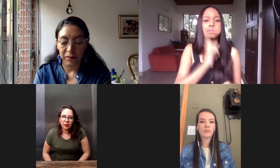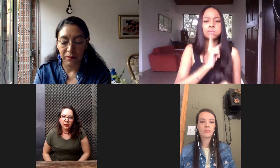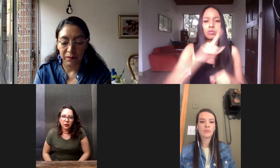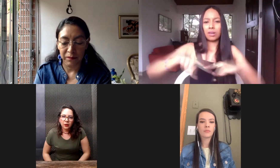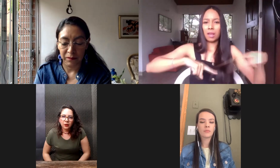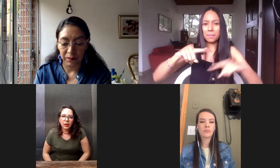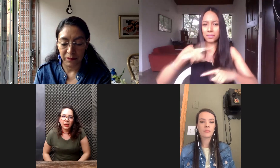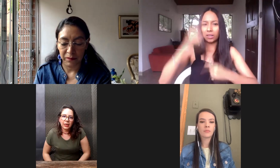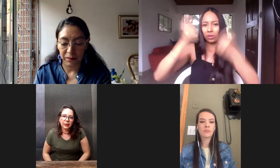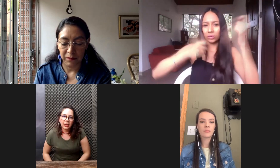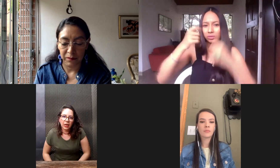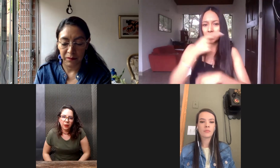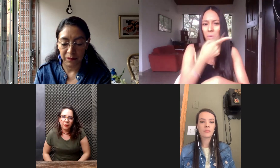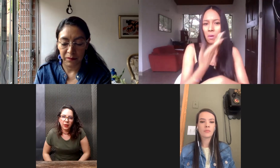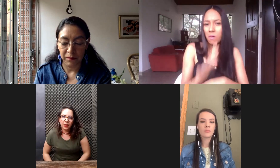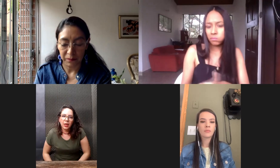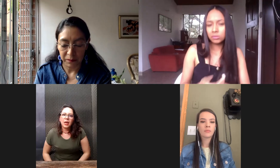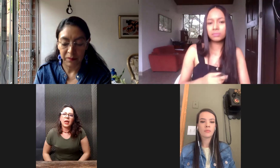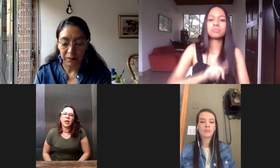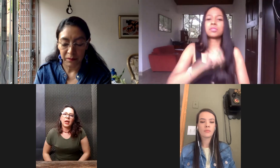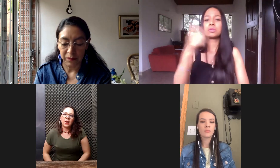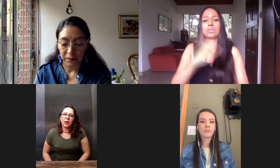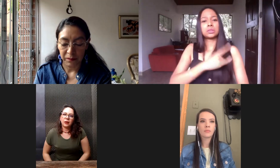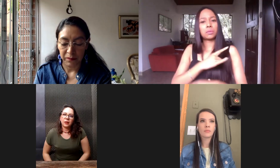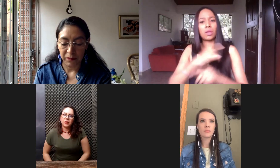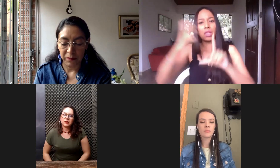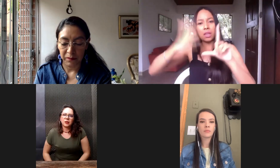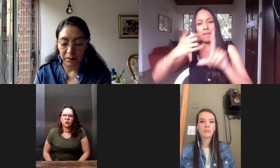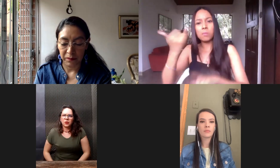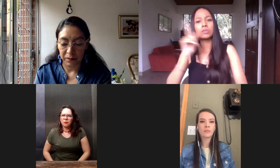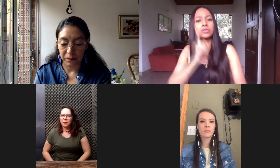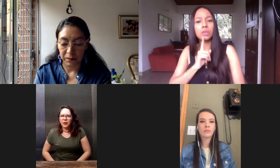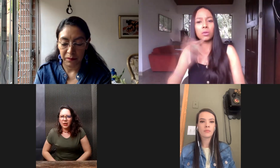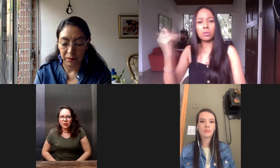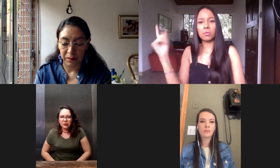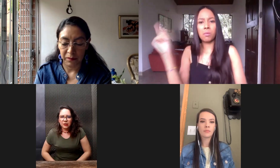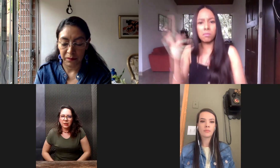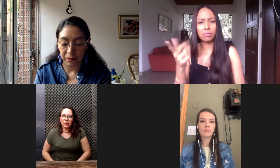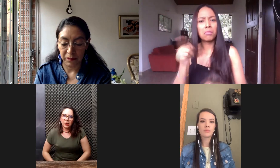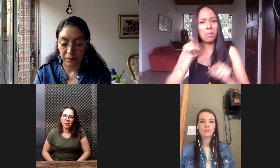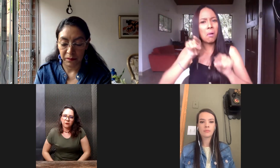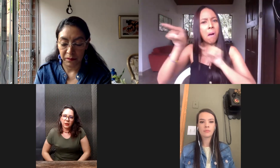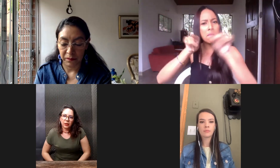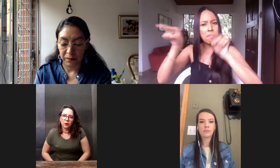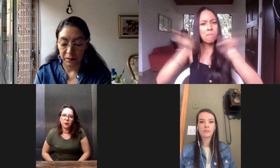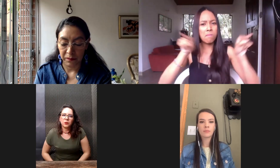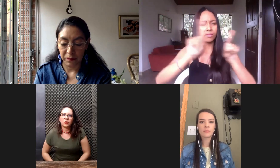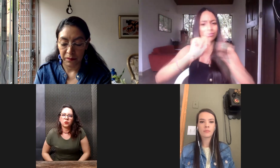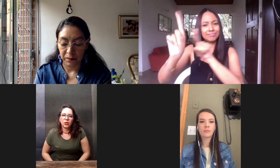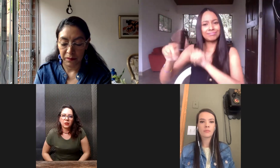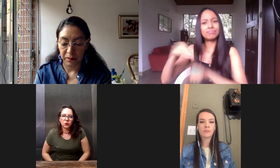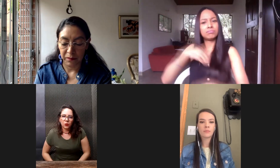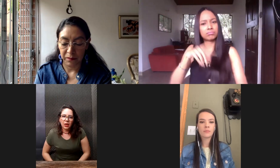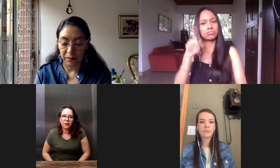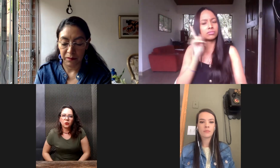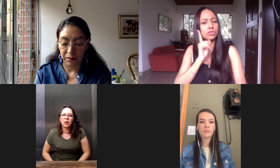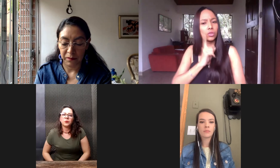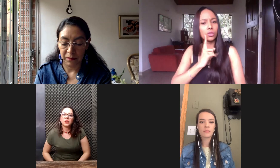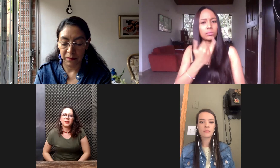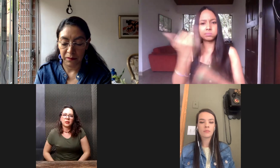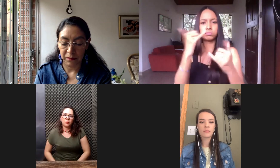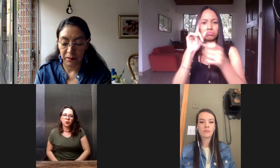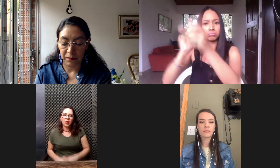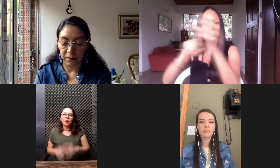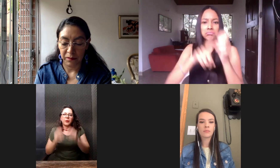Universidad en el ITM, en administración de empresas, en EAFID hay una persona sorda estudiando, digamos